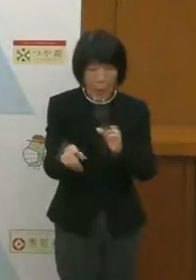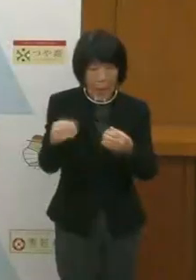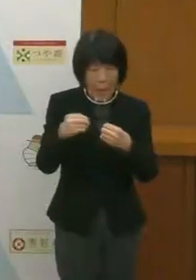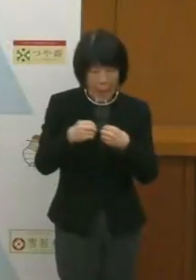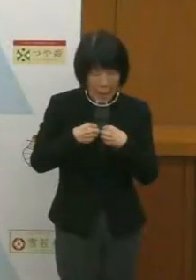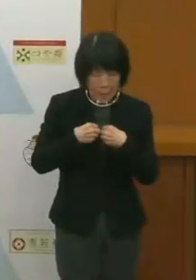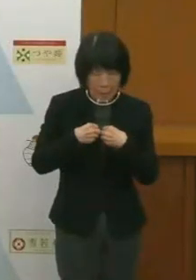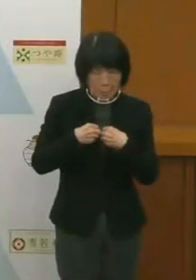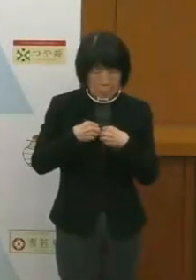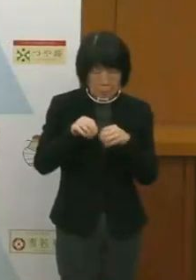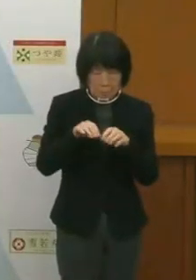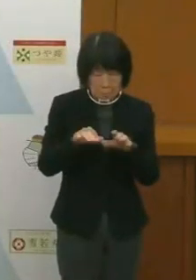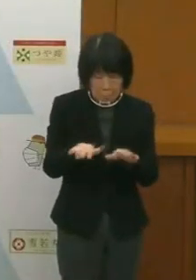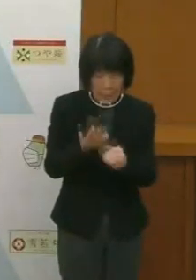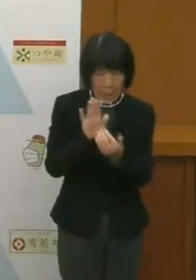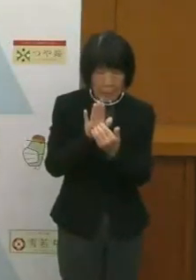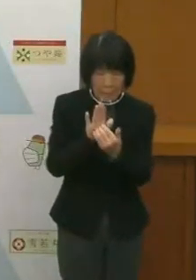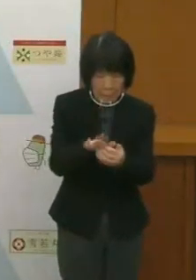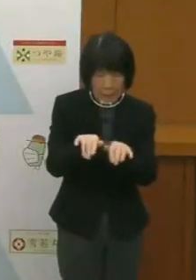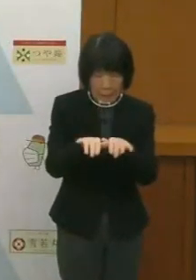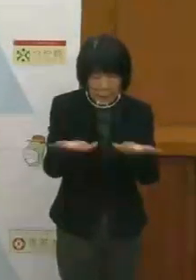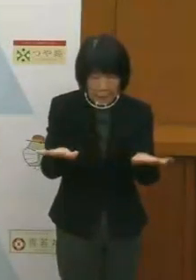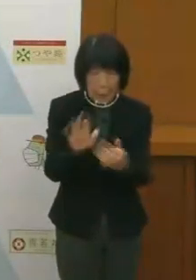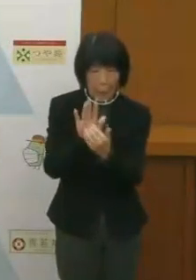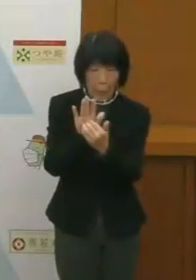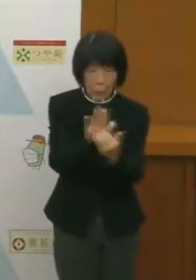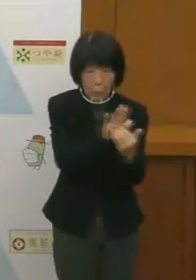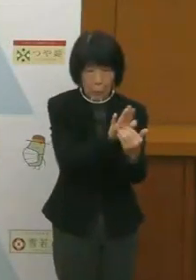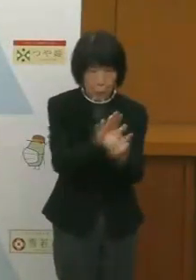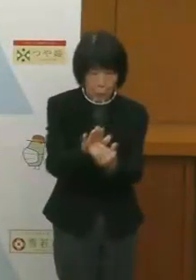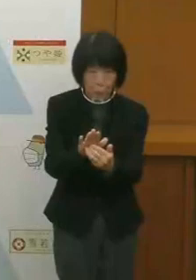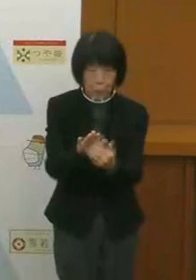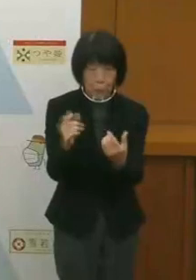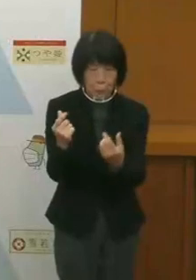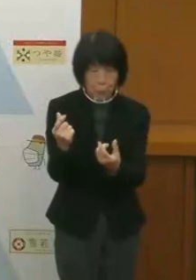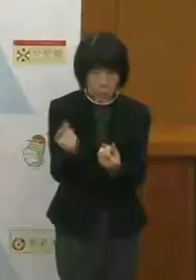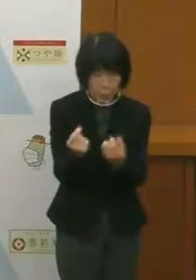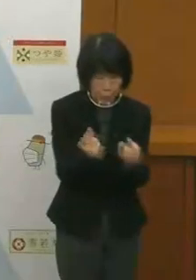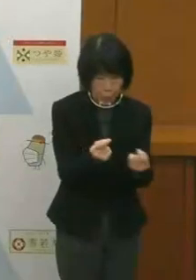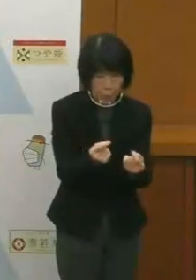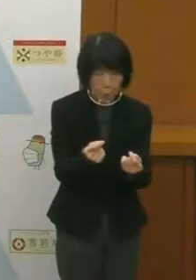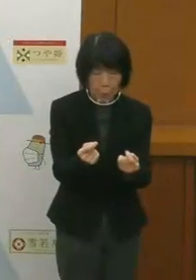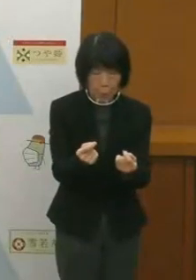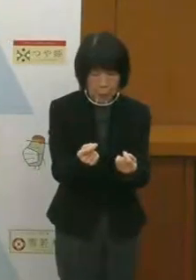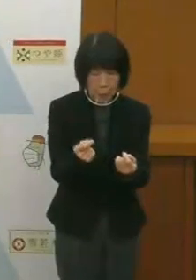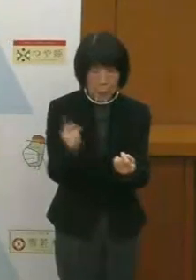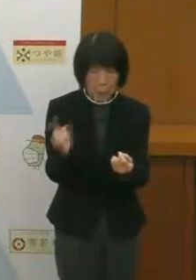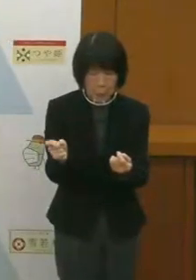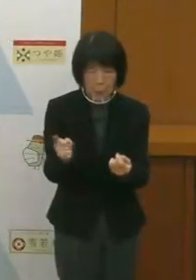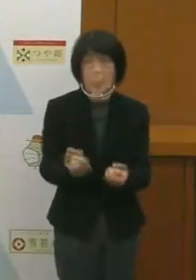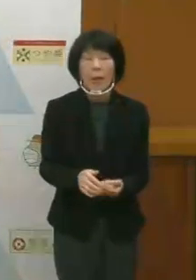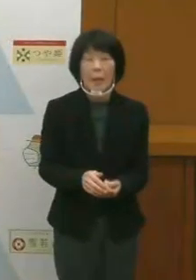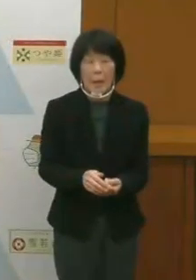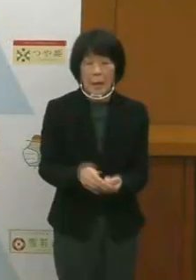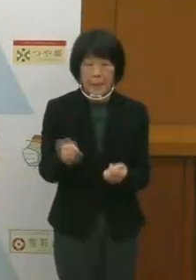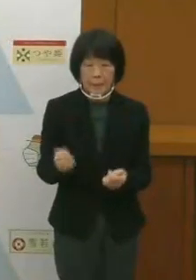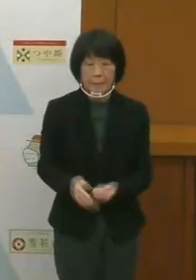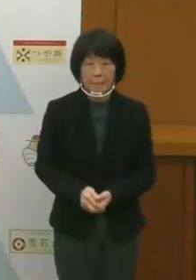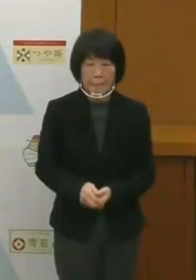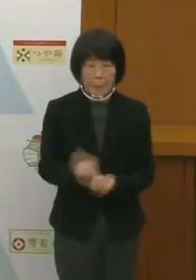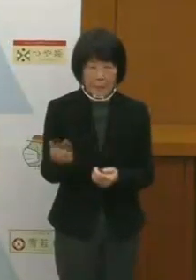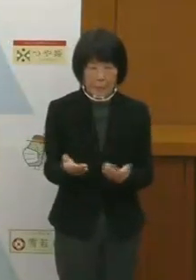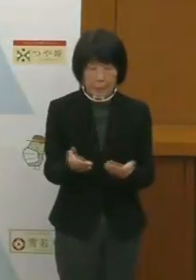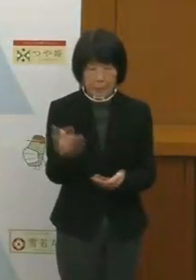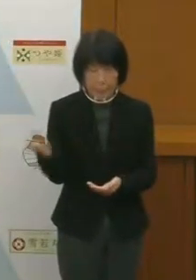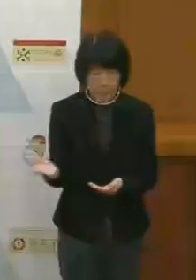大、感染防止対策をしっかりと講じながらでありますけれども、その飲